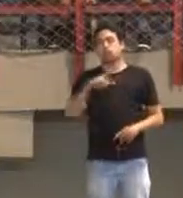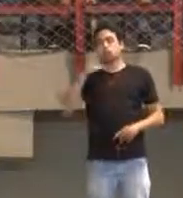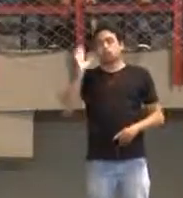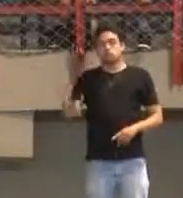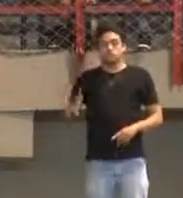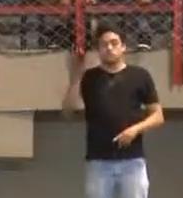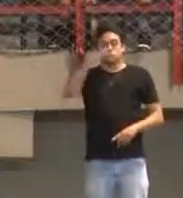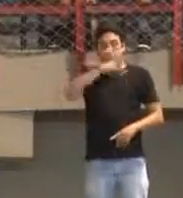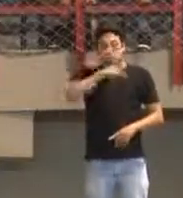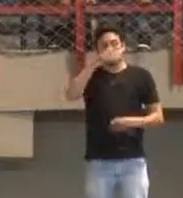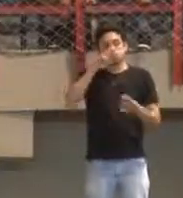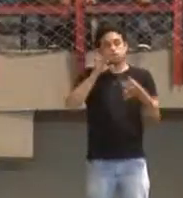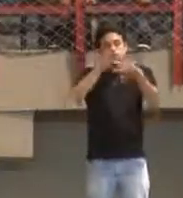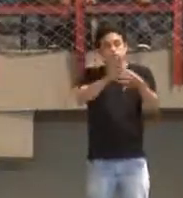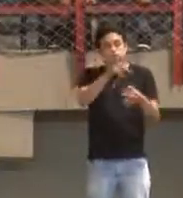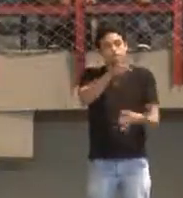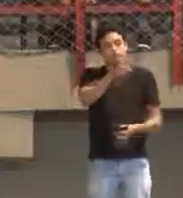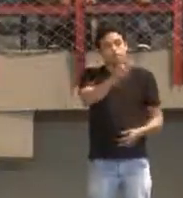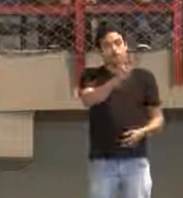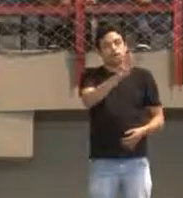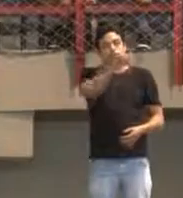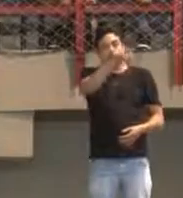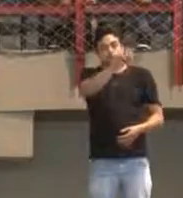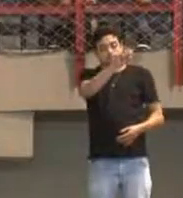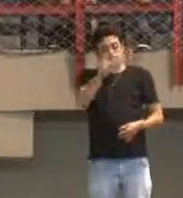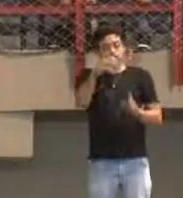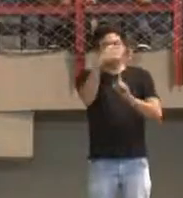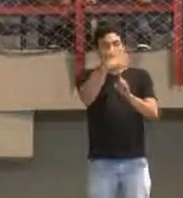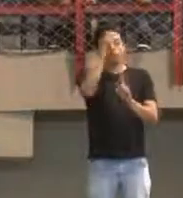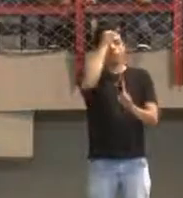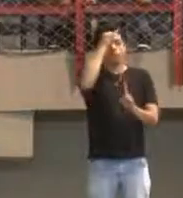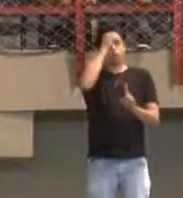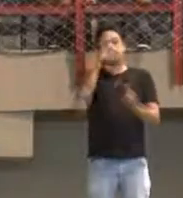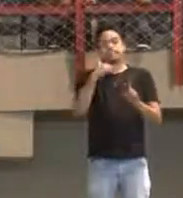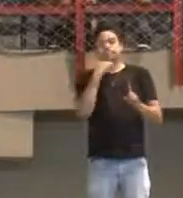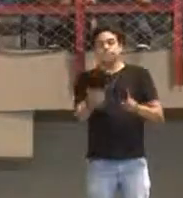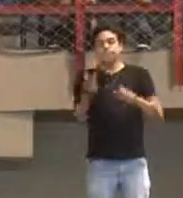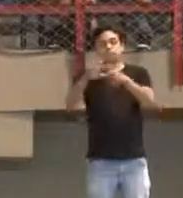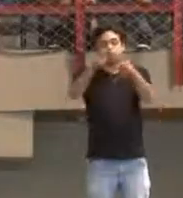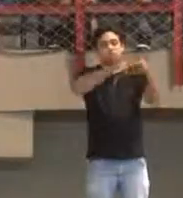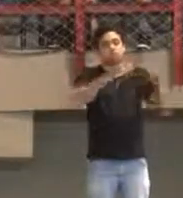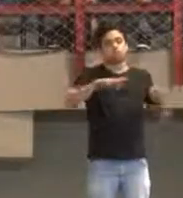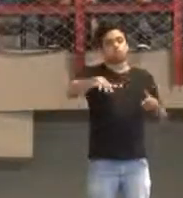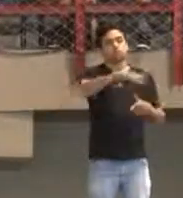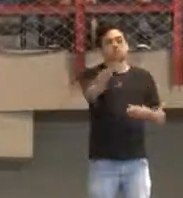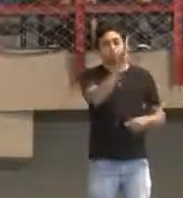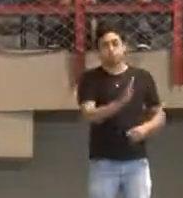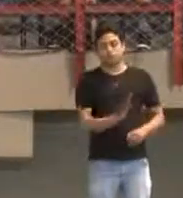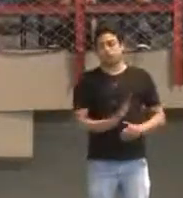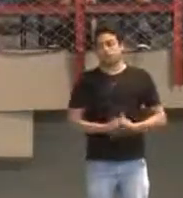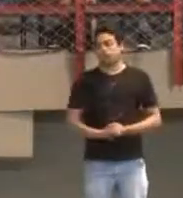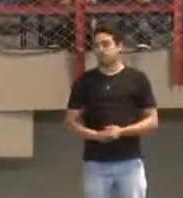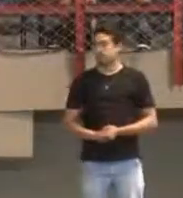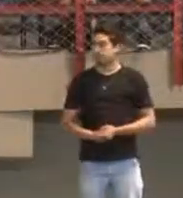a poesia parnasiana, alienada dos problemas sociais brasileiros. Ok?